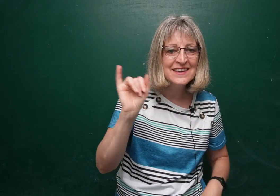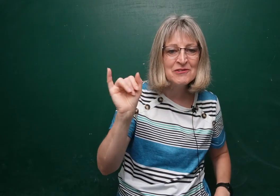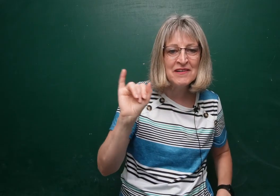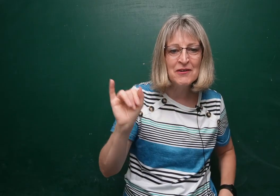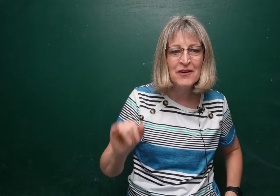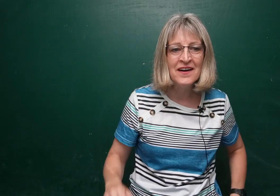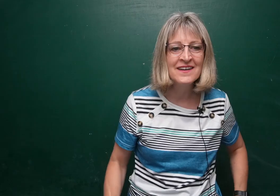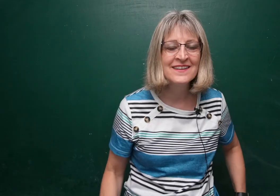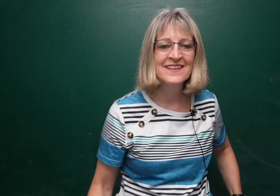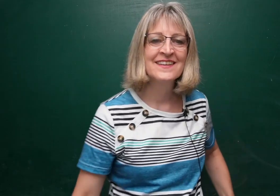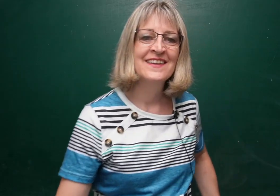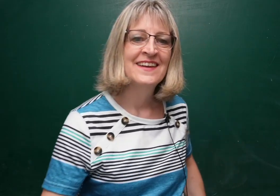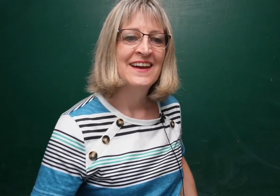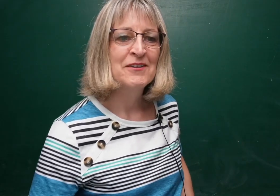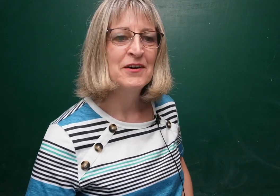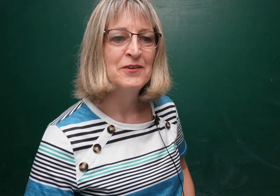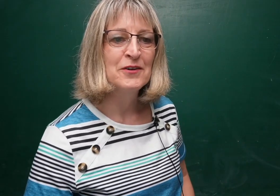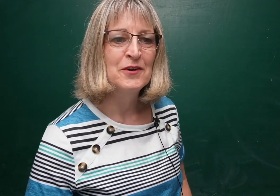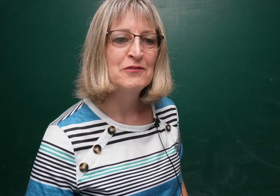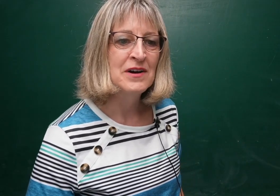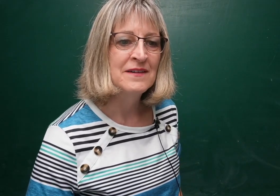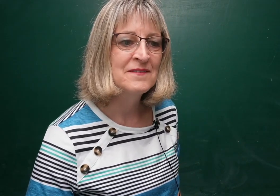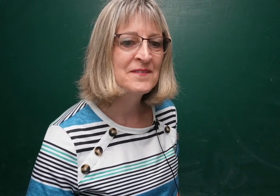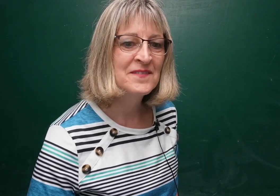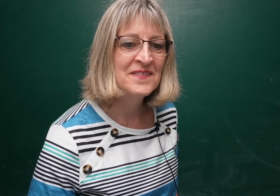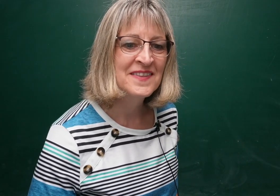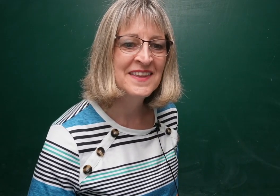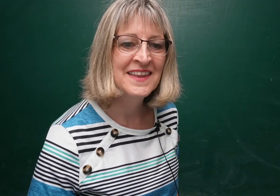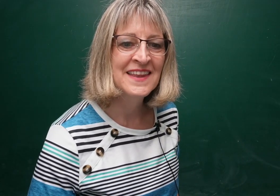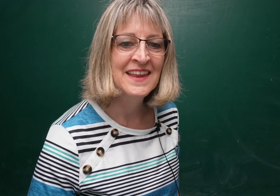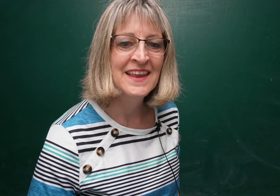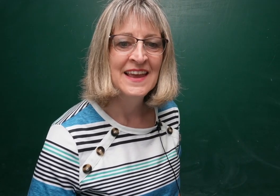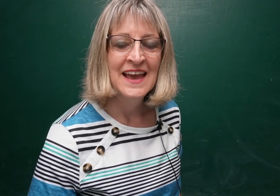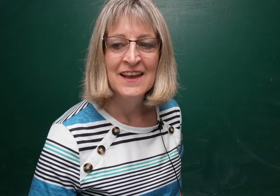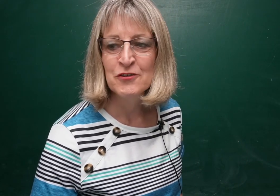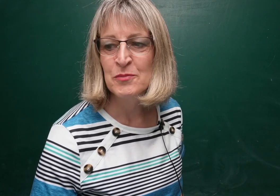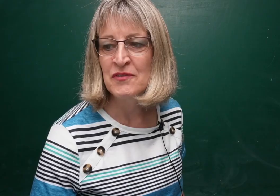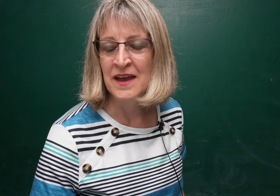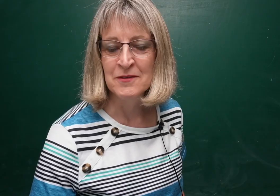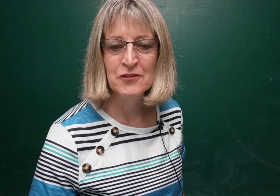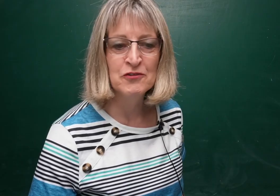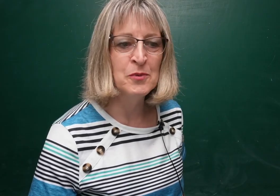faire encore? Encore une fois. Ce qu'on peut faire, ce que je vous